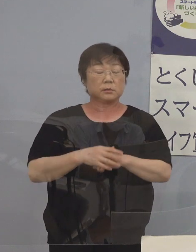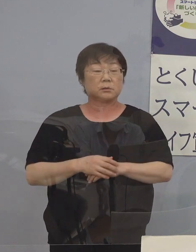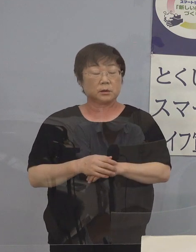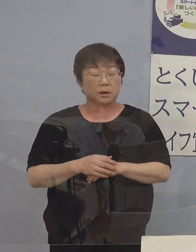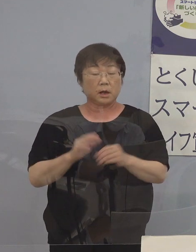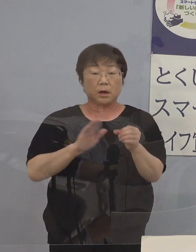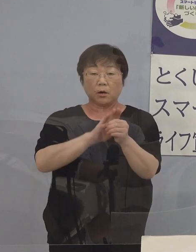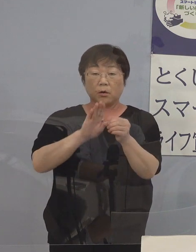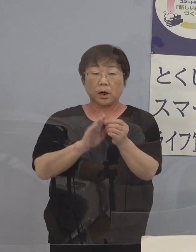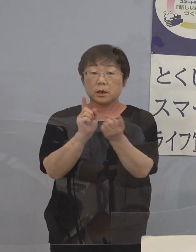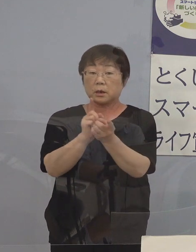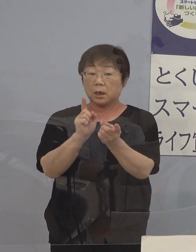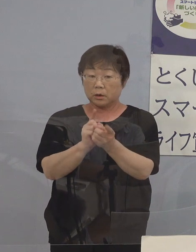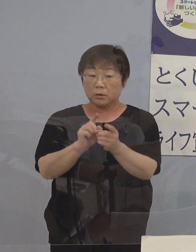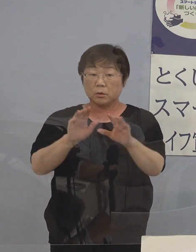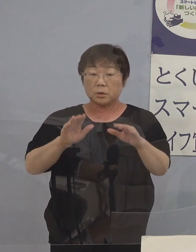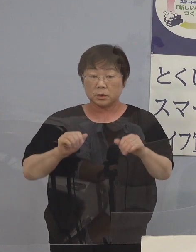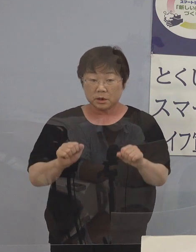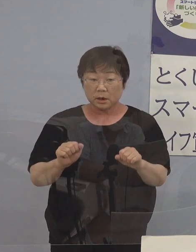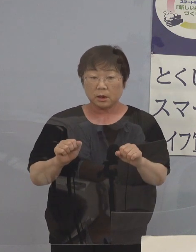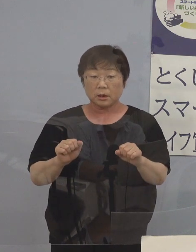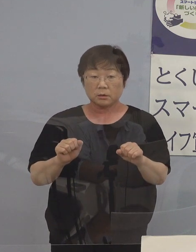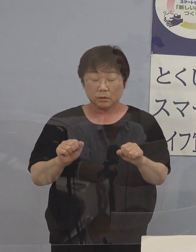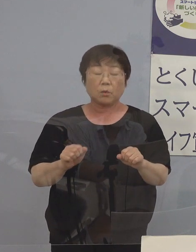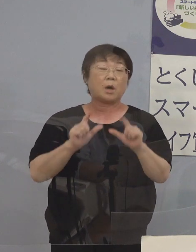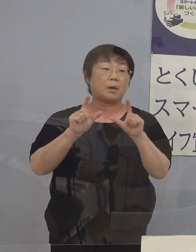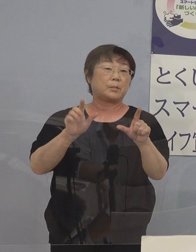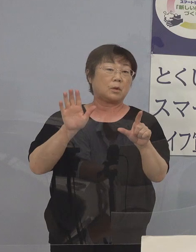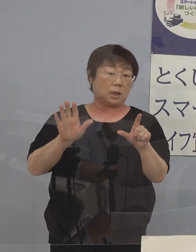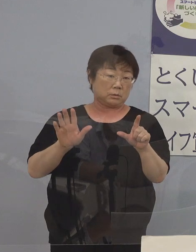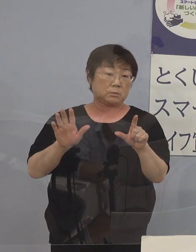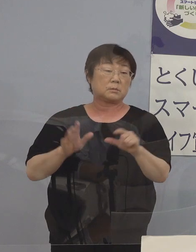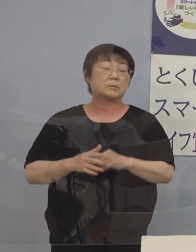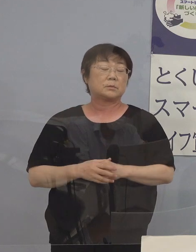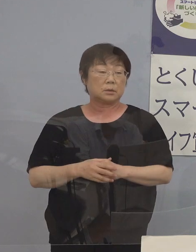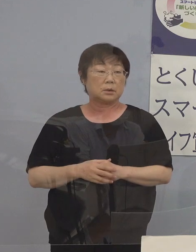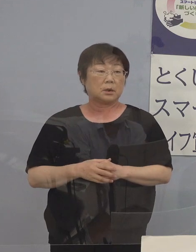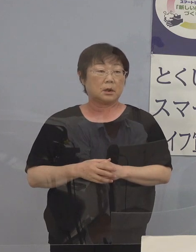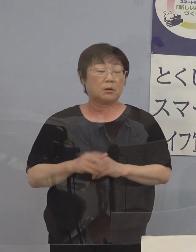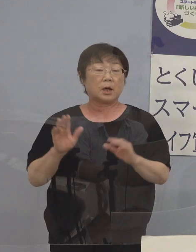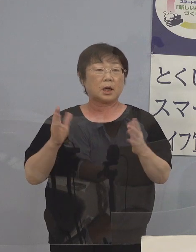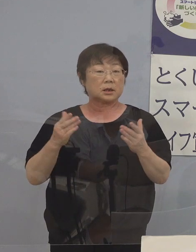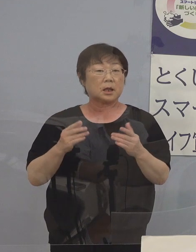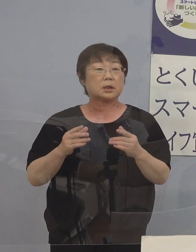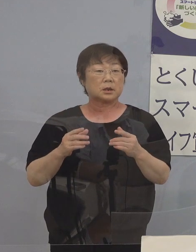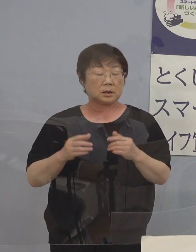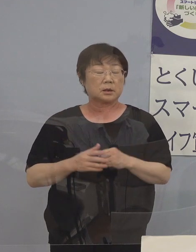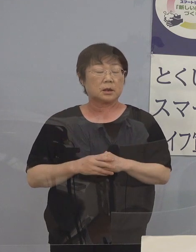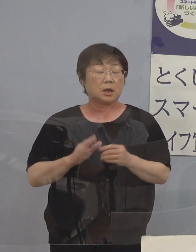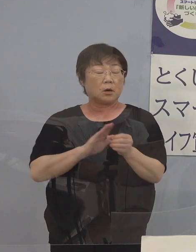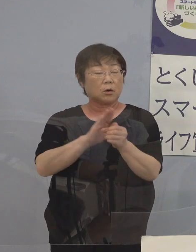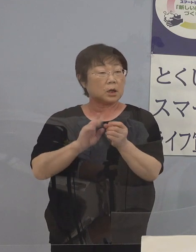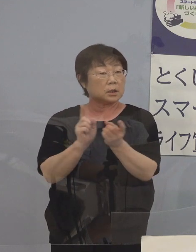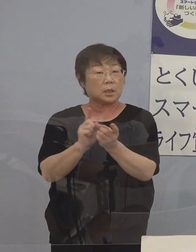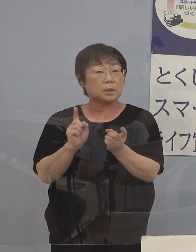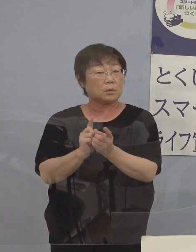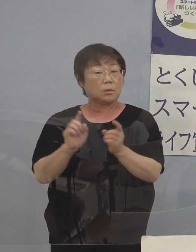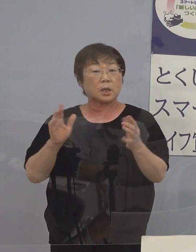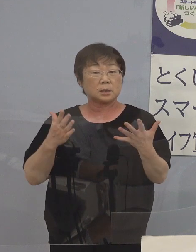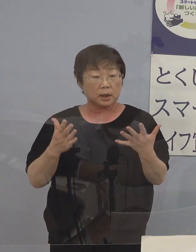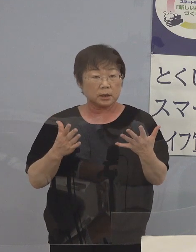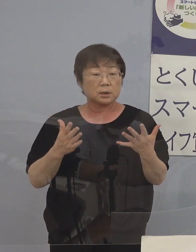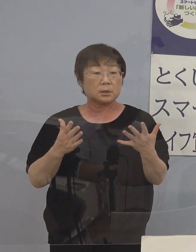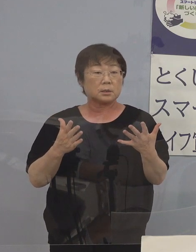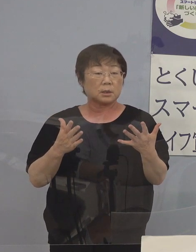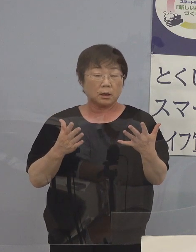くコロナに対応していたという発表があると思いますから、逆にそれがないということは、コロナに対応をしていなか